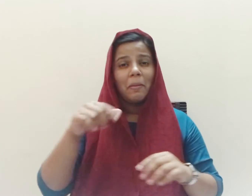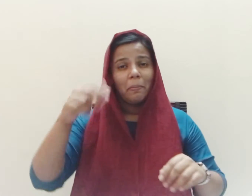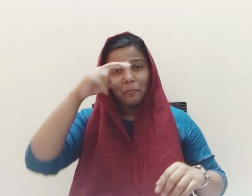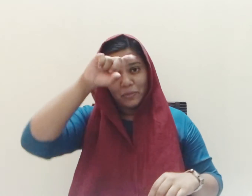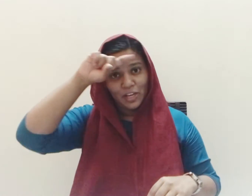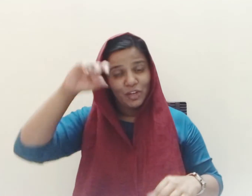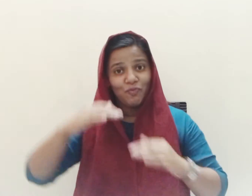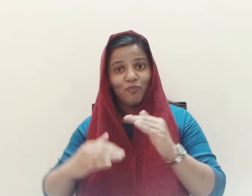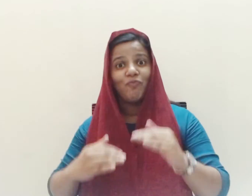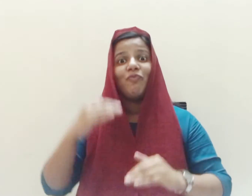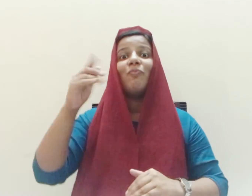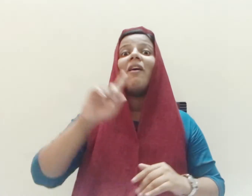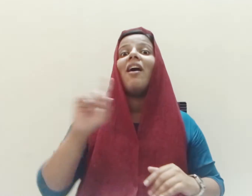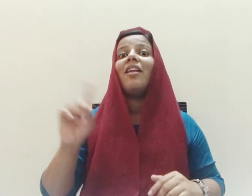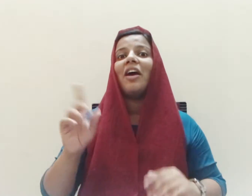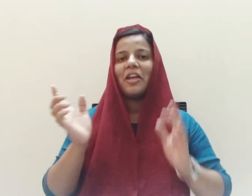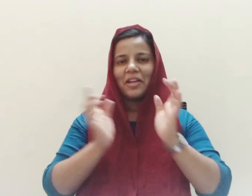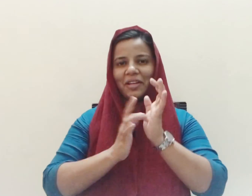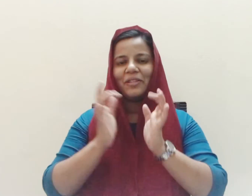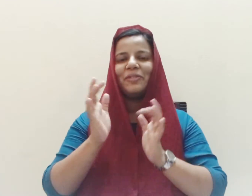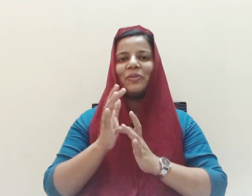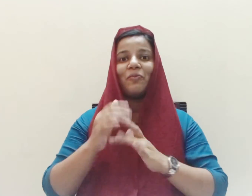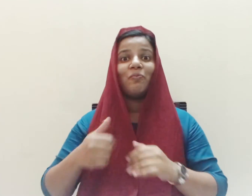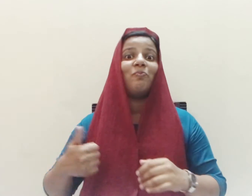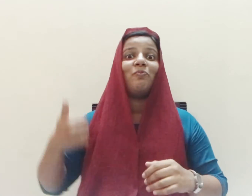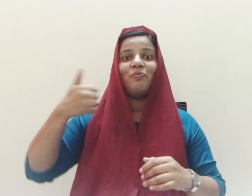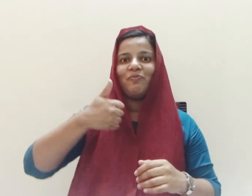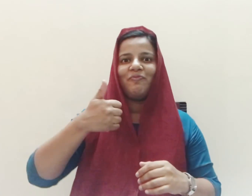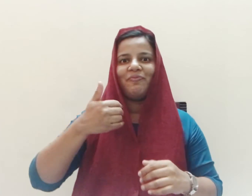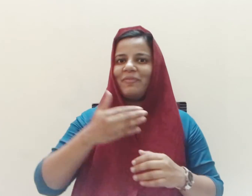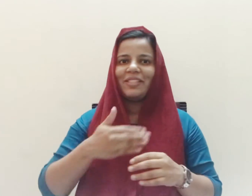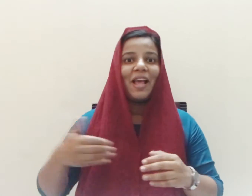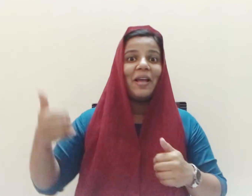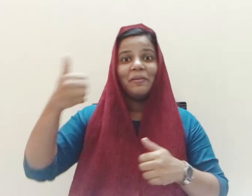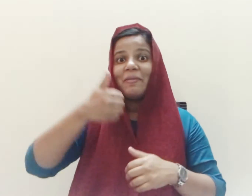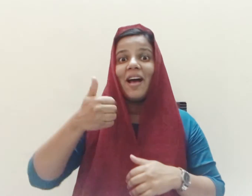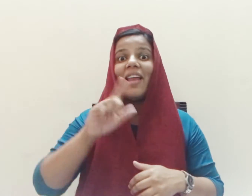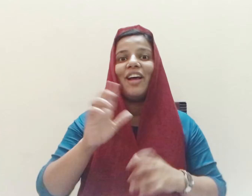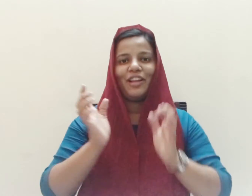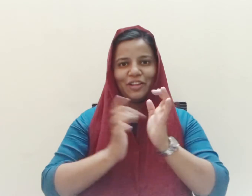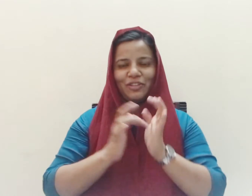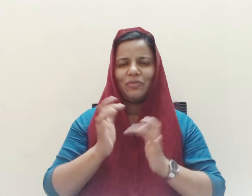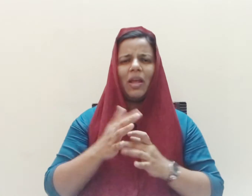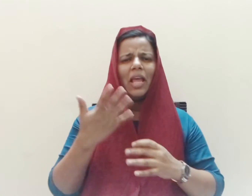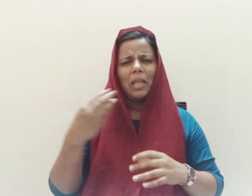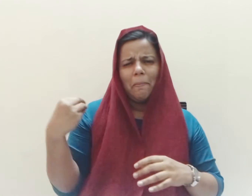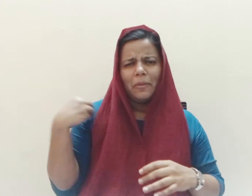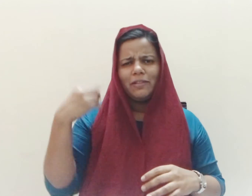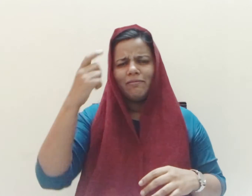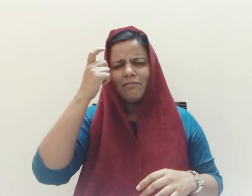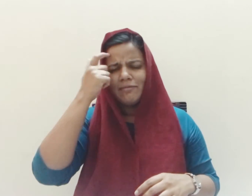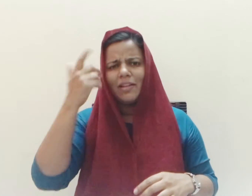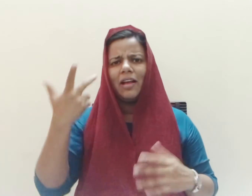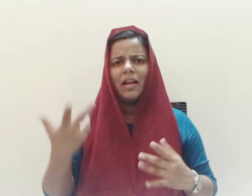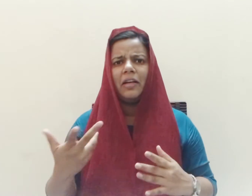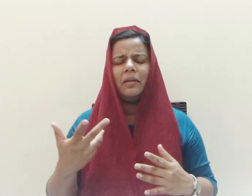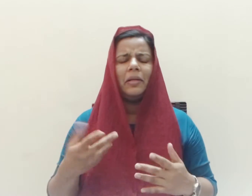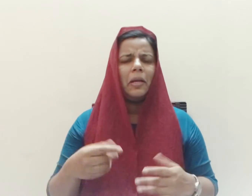അവനേക്കാൾ വലിയവന്. ഹല്ലേലൂയ, സ്തോത്രം. ഏതൊക്കെ നെഗറ്റീവായ ചിന്താഗതികൾ വന്നാലും, ശത്രു എത്ര